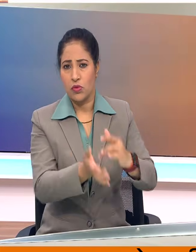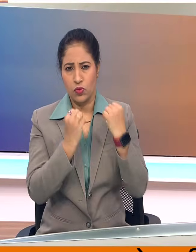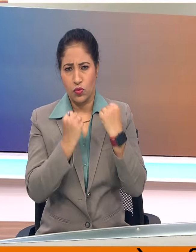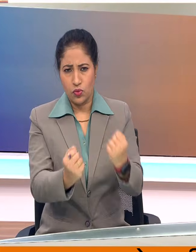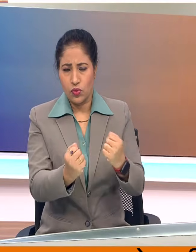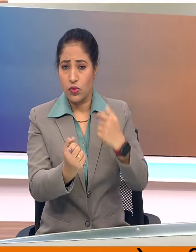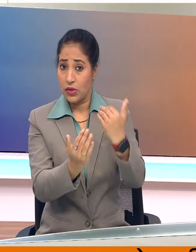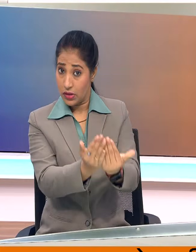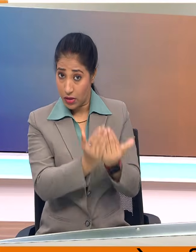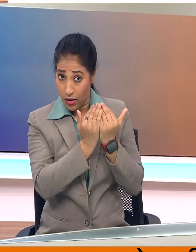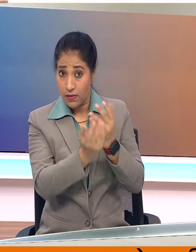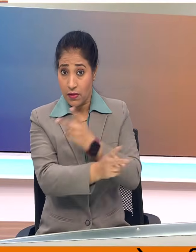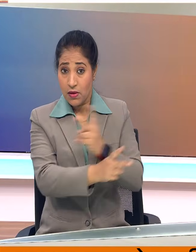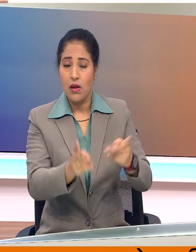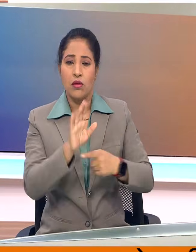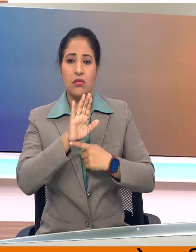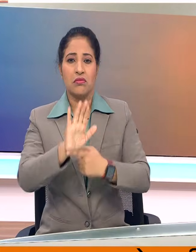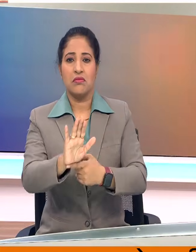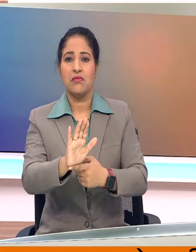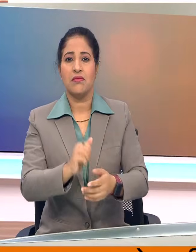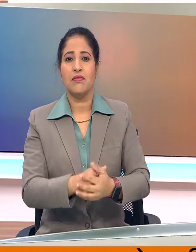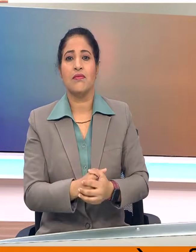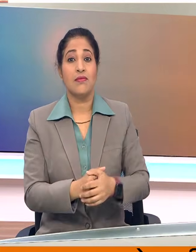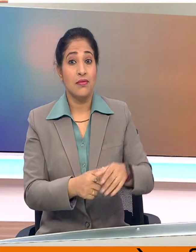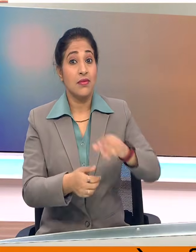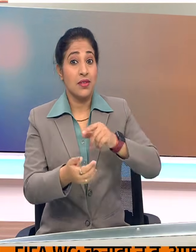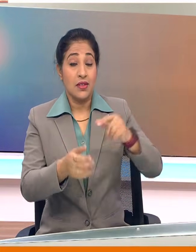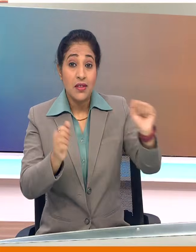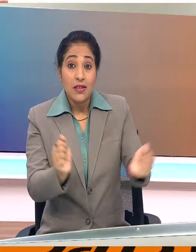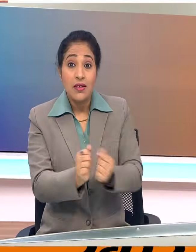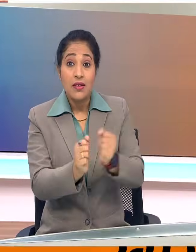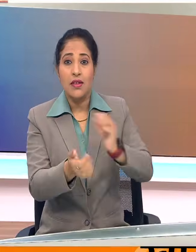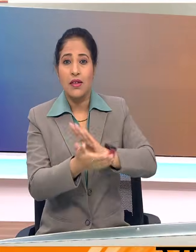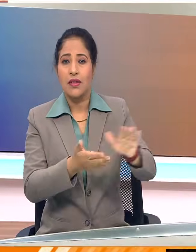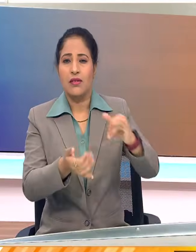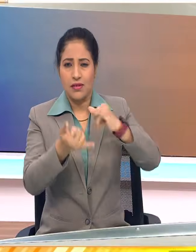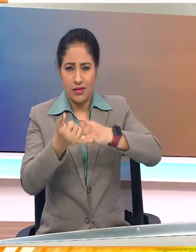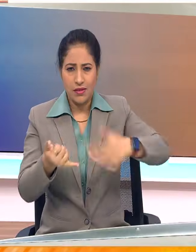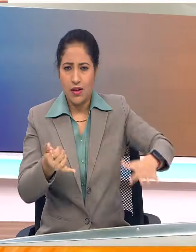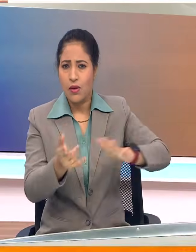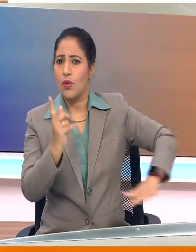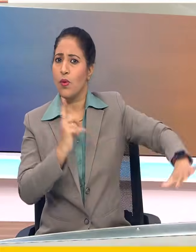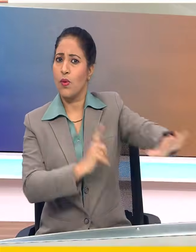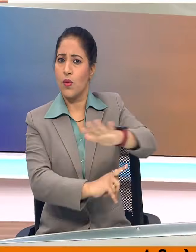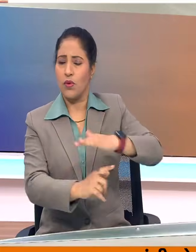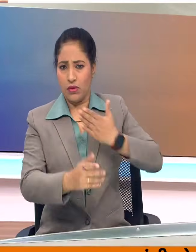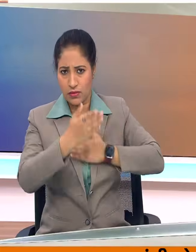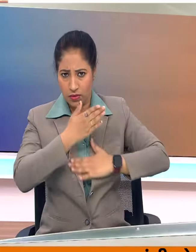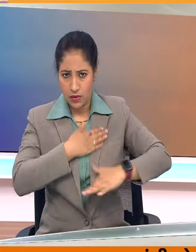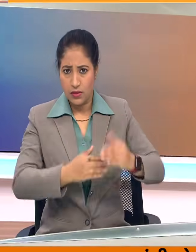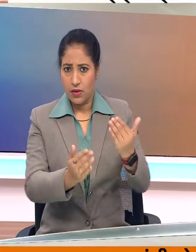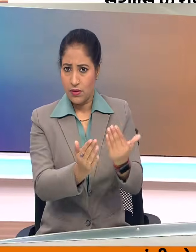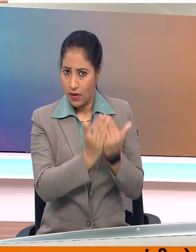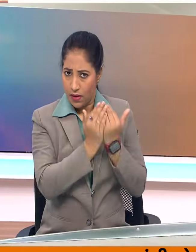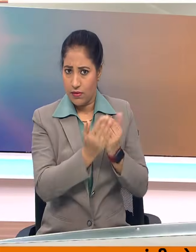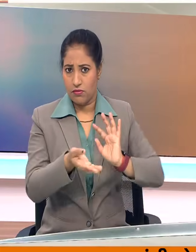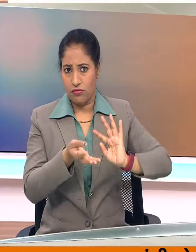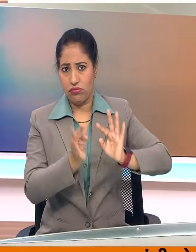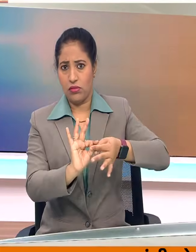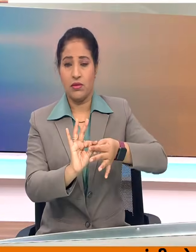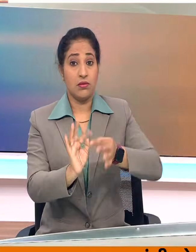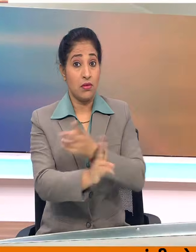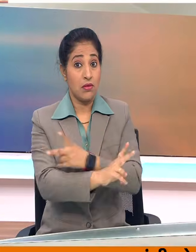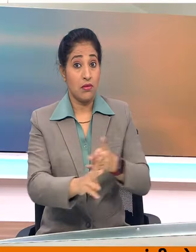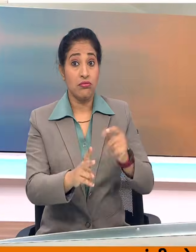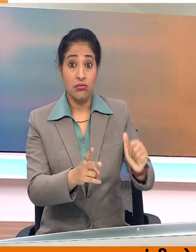मजबूत रक्षा संबंधों को दर्शाता है। साथ ही यह हिंद महासागर क्षेत्र में शांति, सुरक्षा और